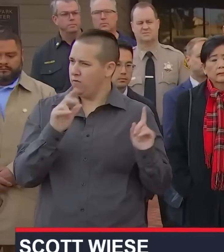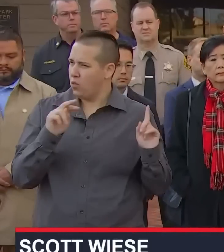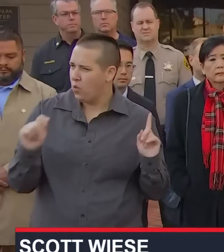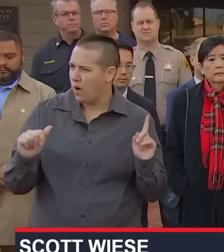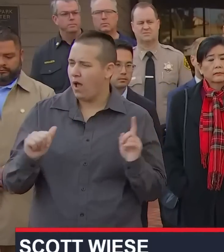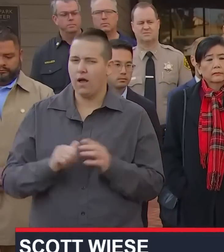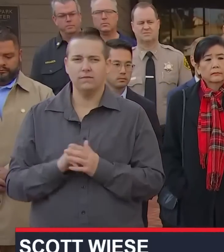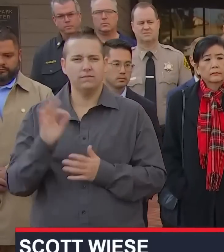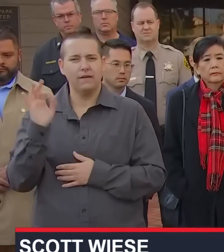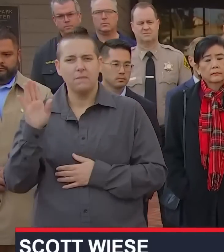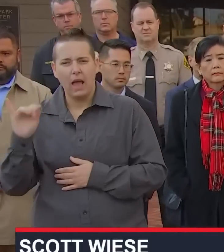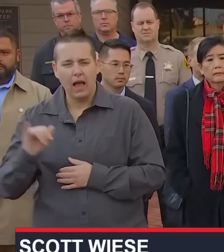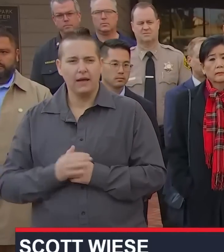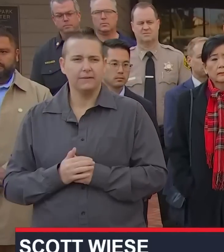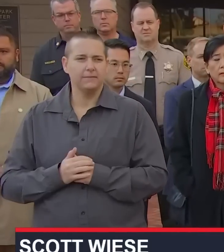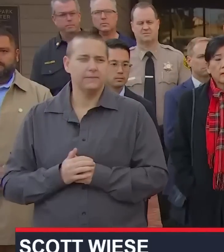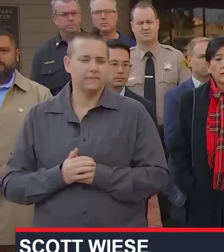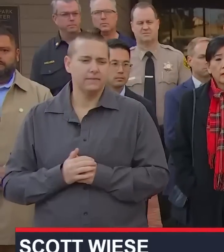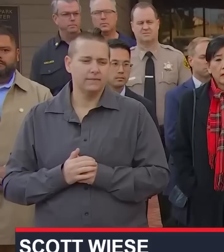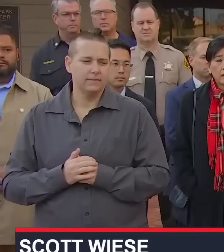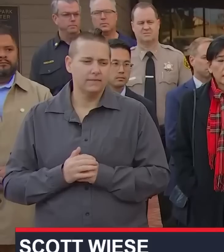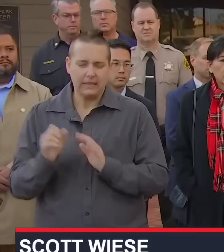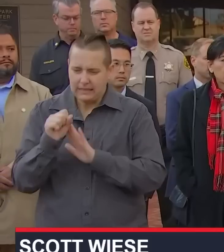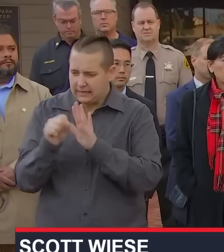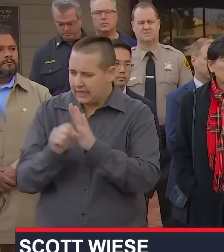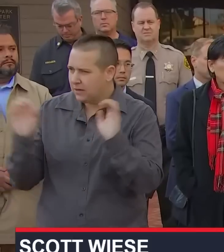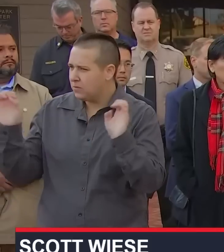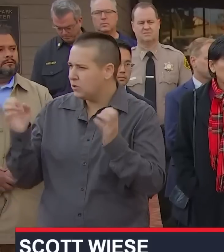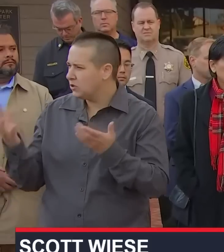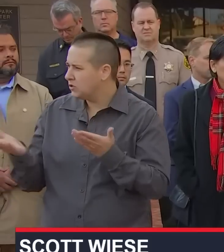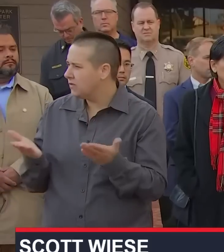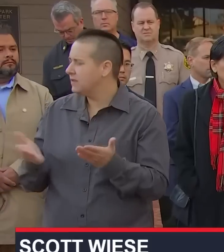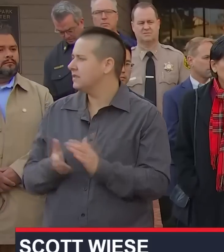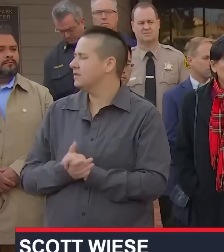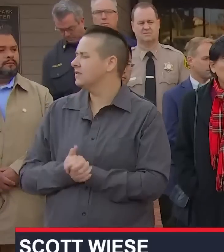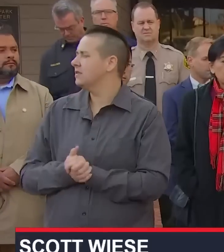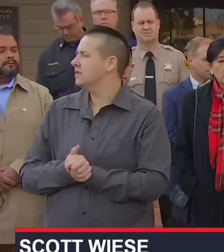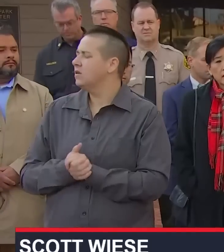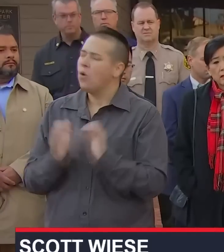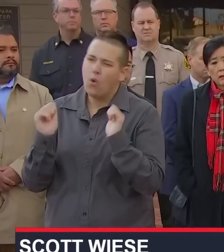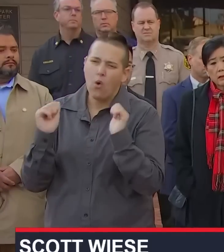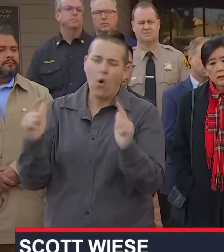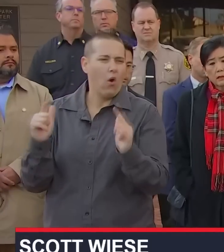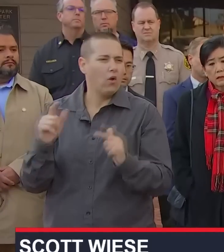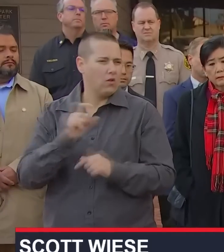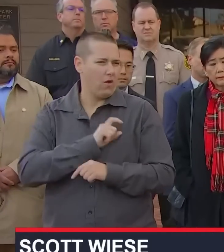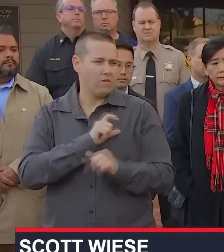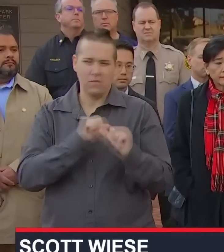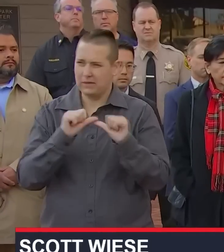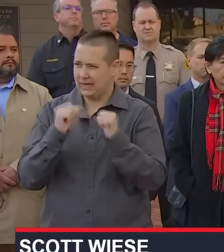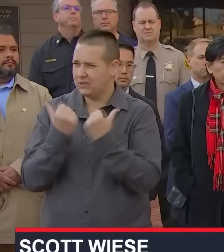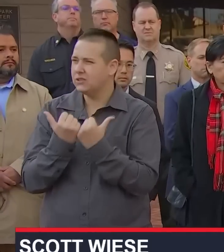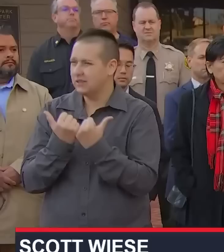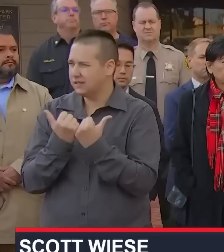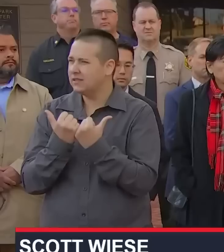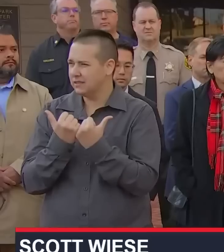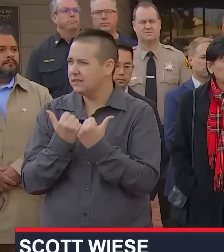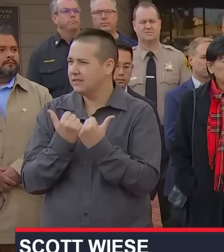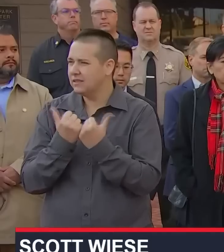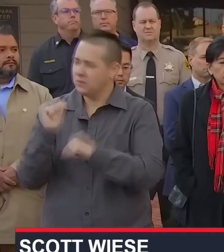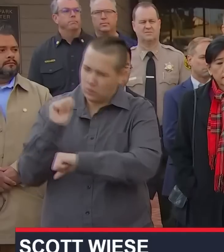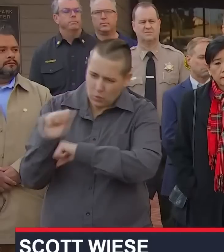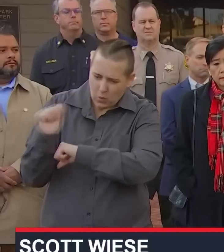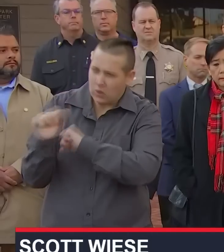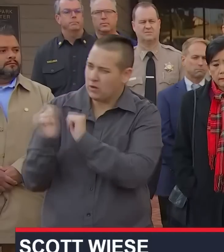quiero agradecerle al alguacil Luna a los representantes del FBI a los servicios de emergencia del estado